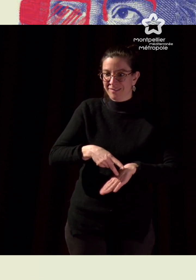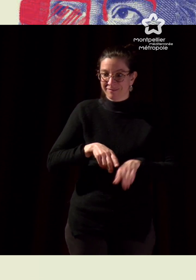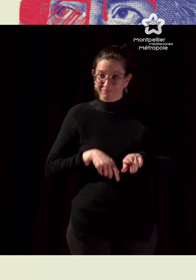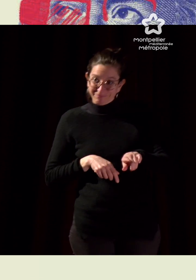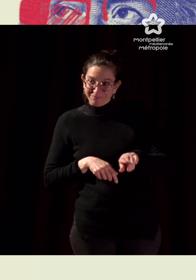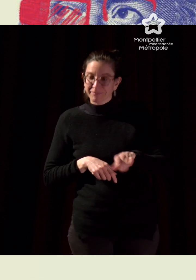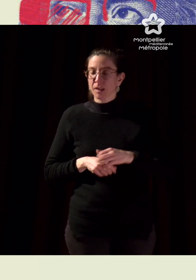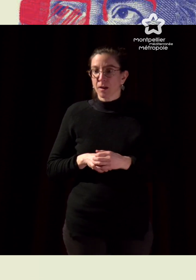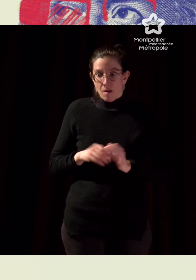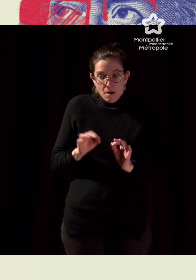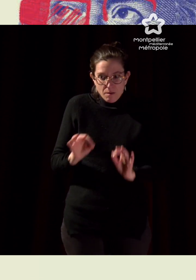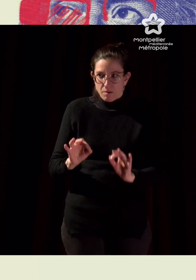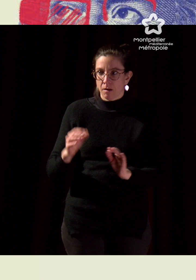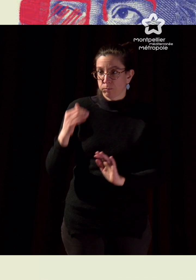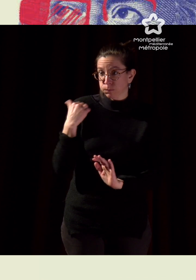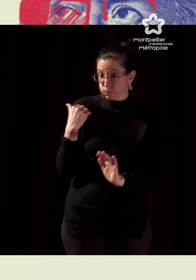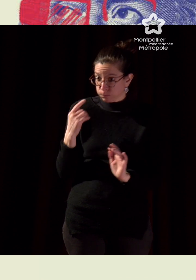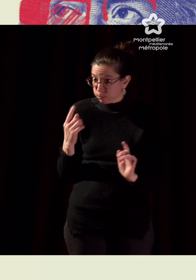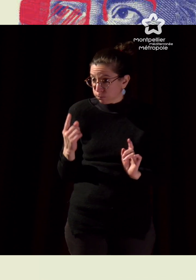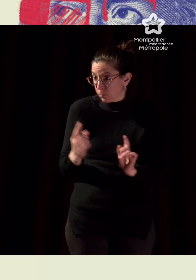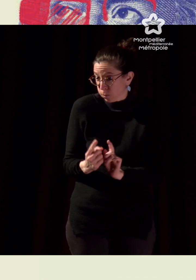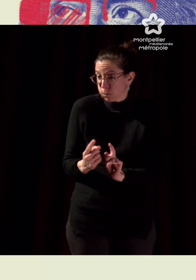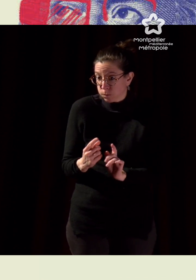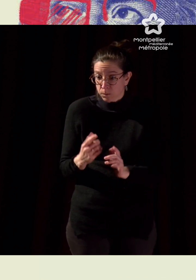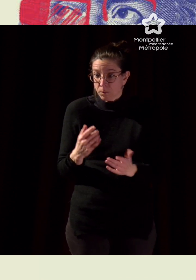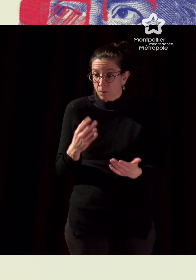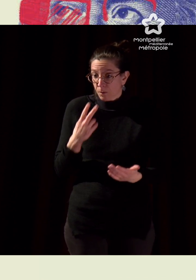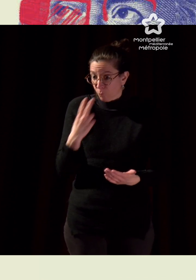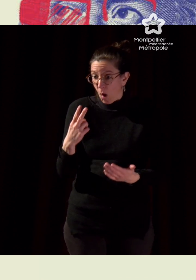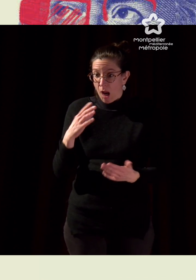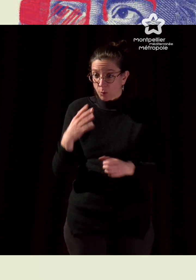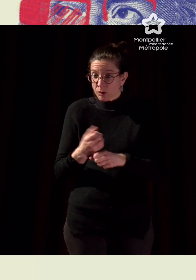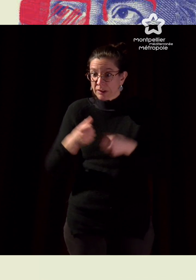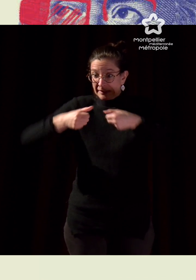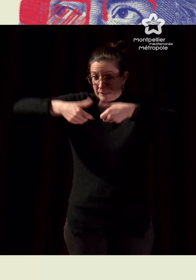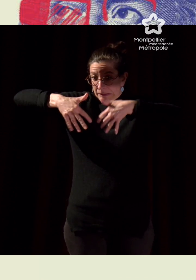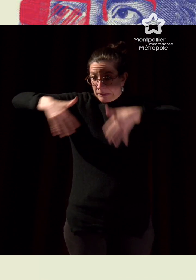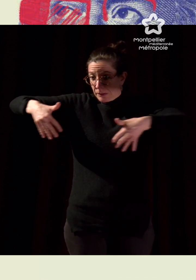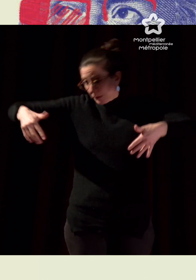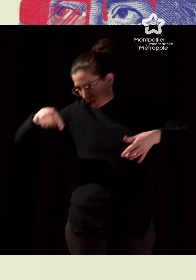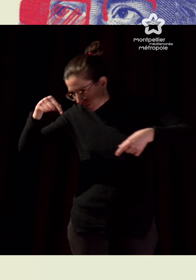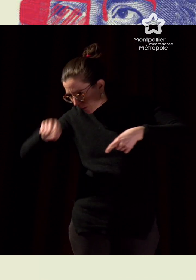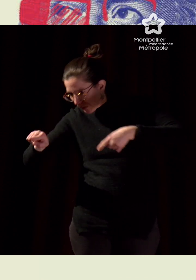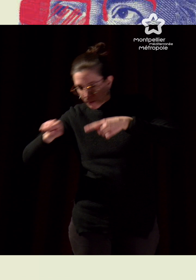fait, ça fait pas très longtemps que dans la lignée humaine, qui est complètement buissonnante, nous sommes le seul